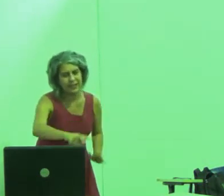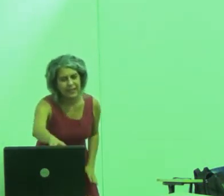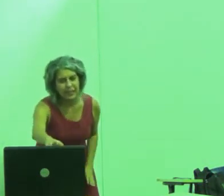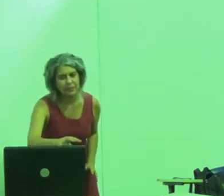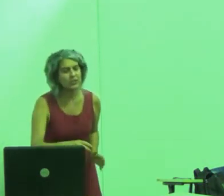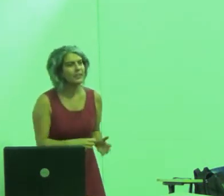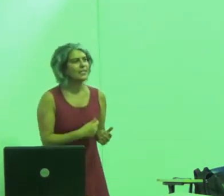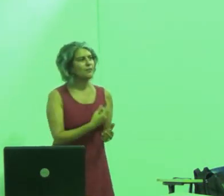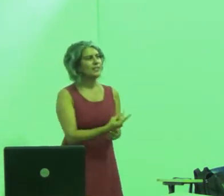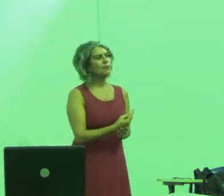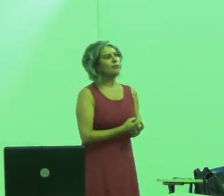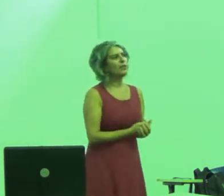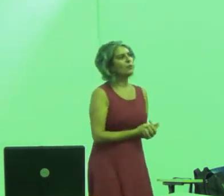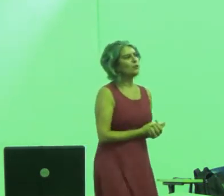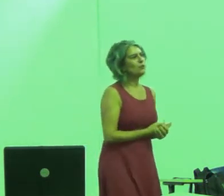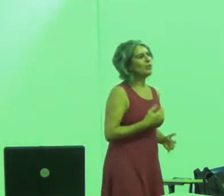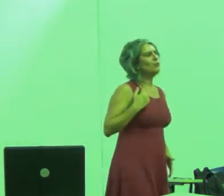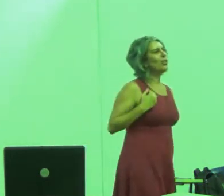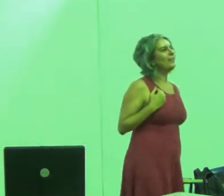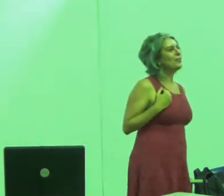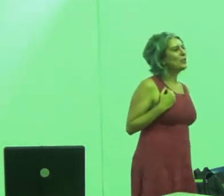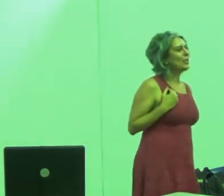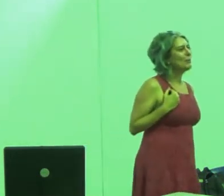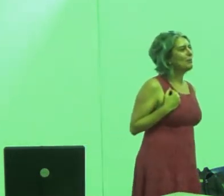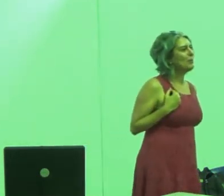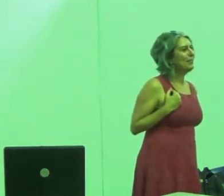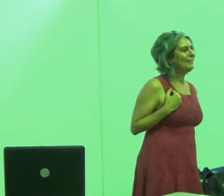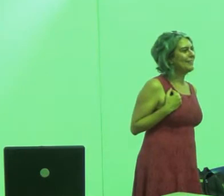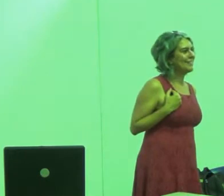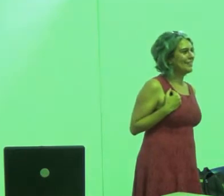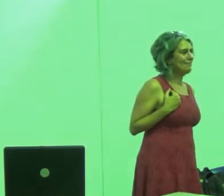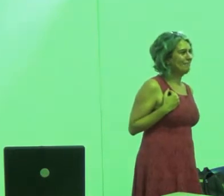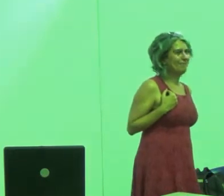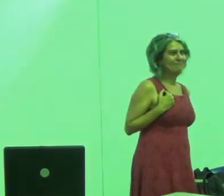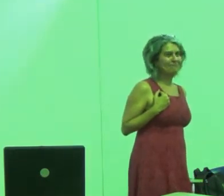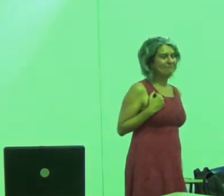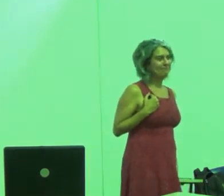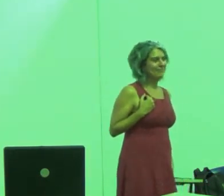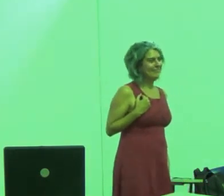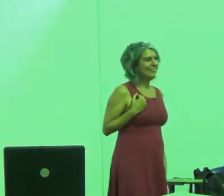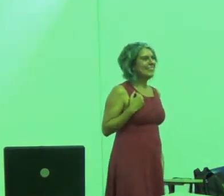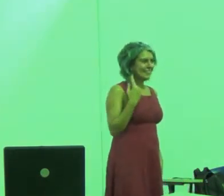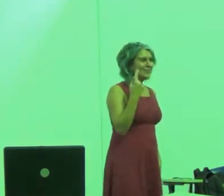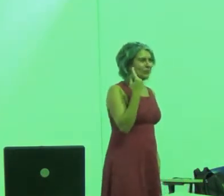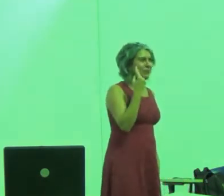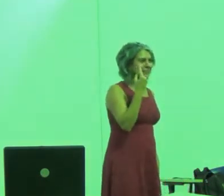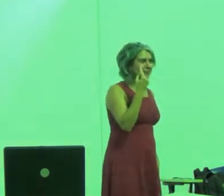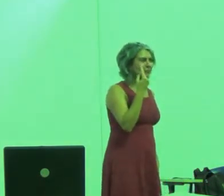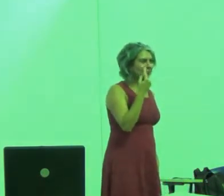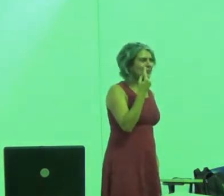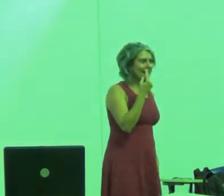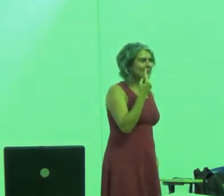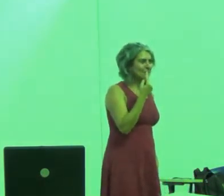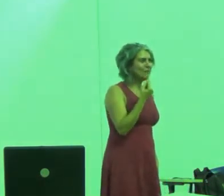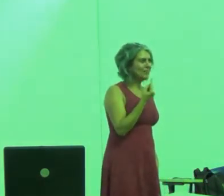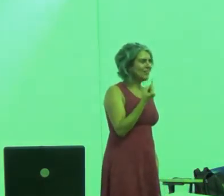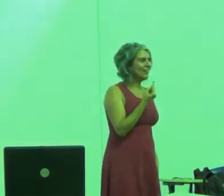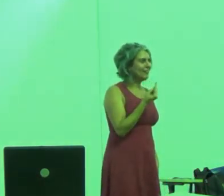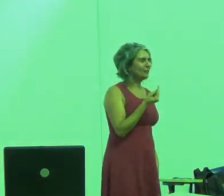na medida em que eles fazem fronteira com a discussão de diletantismo e militância. Vocês não estão pensando em vários casos? Dá para enxergar isso